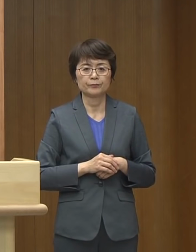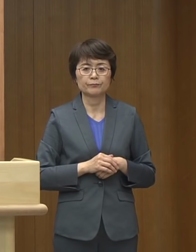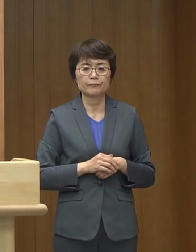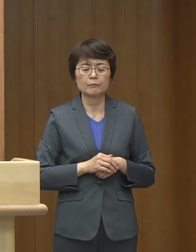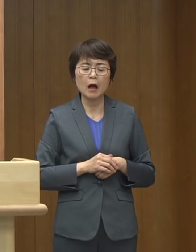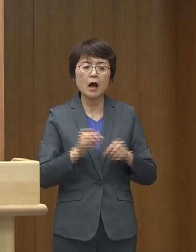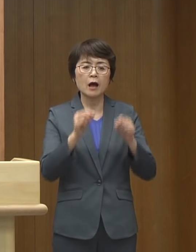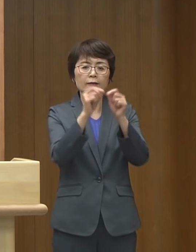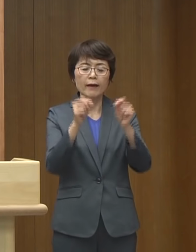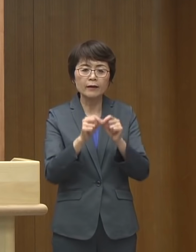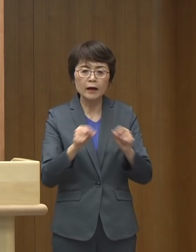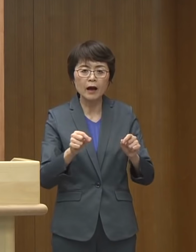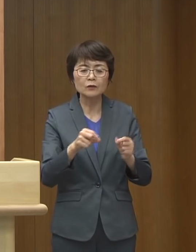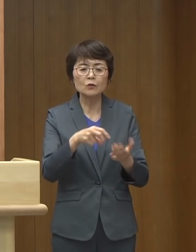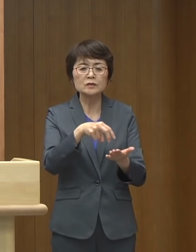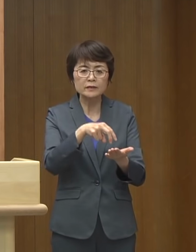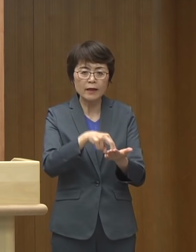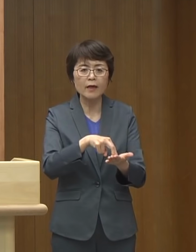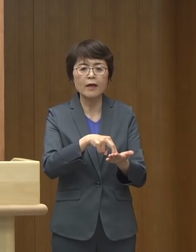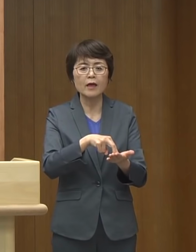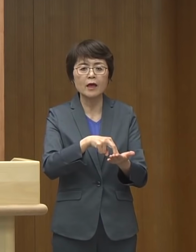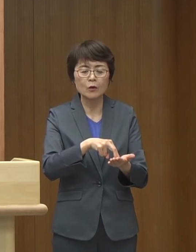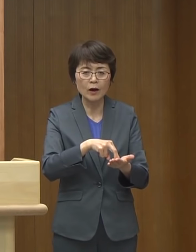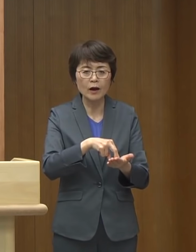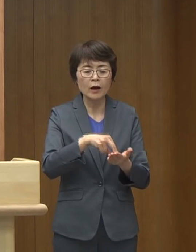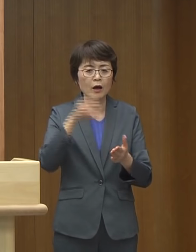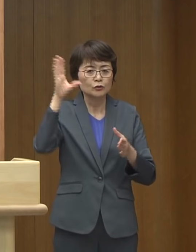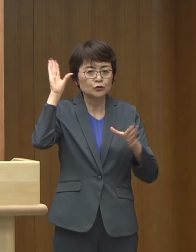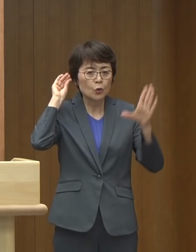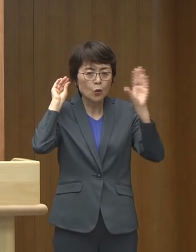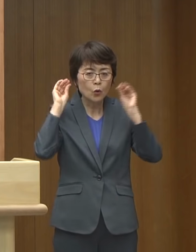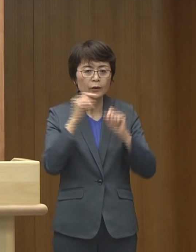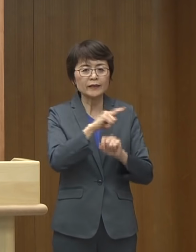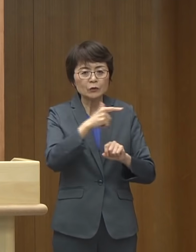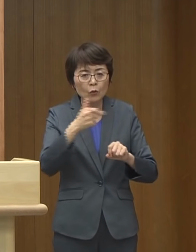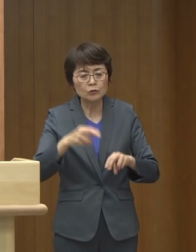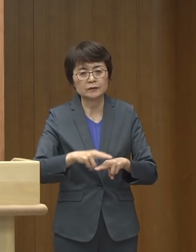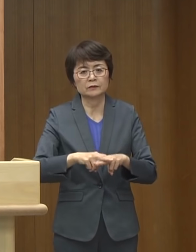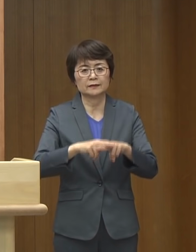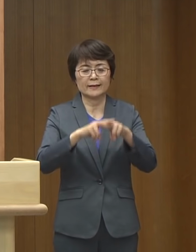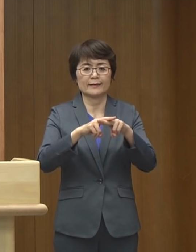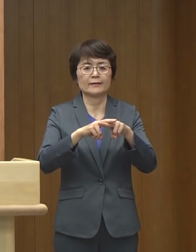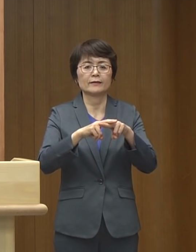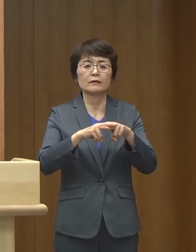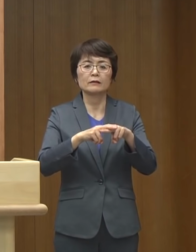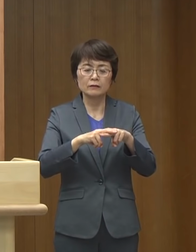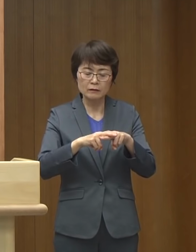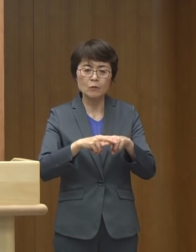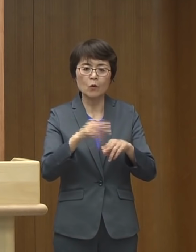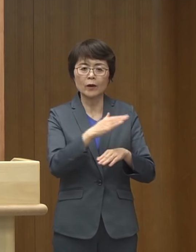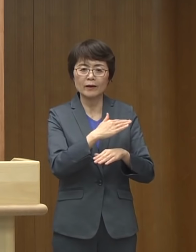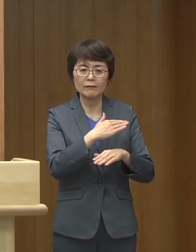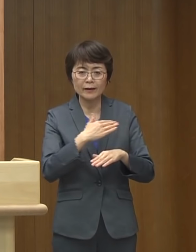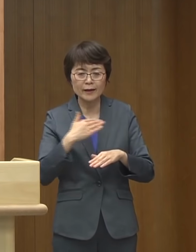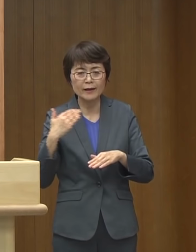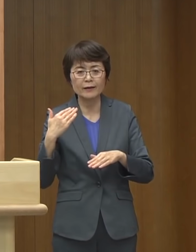まあ、結果としてですね、さまざまなそういった情報が蓄積されてきたということが我々にとっ